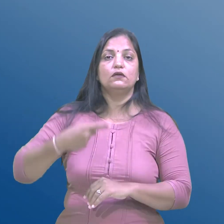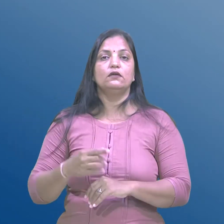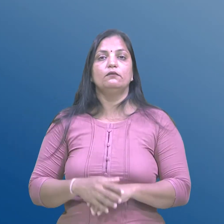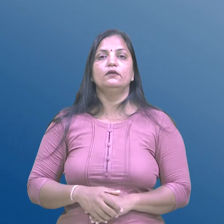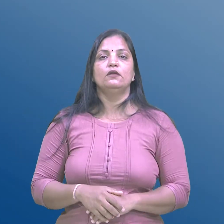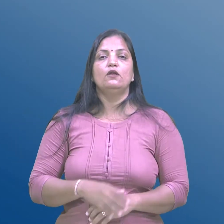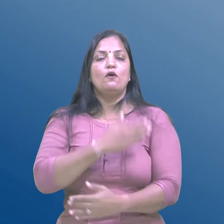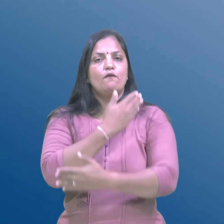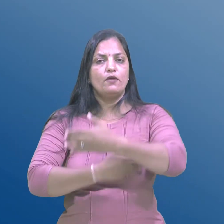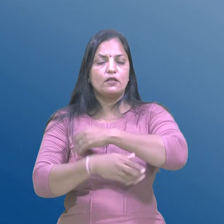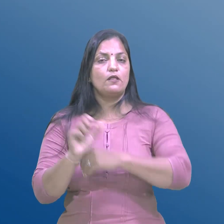વિકલાંગતા ધરાવતી વ્યક્તિઓની